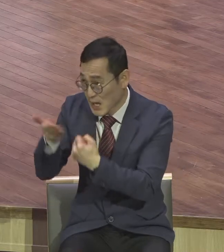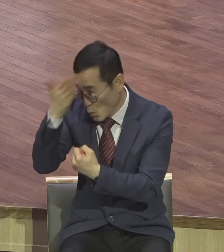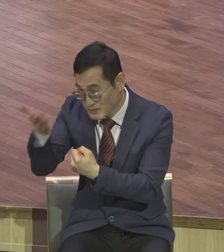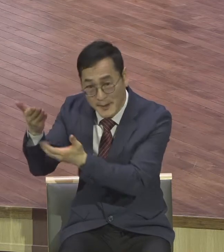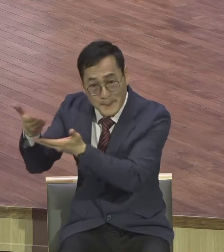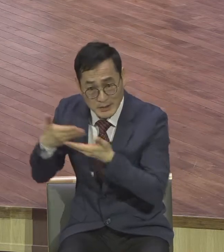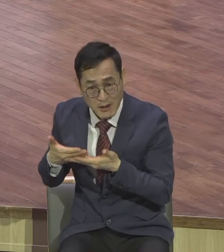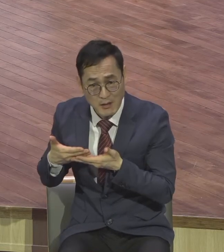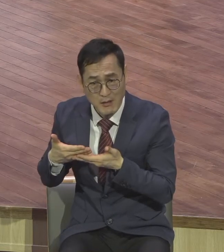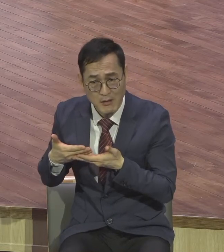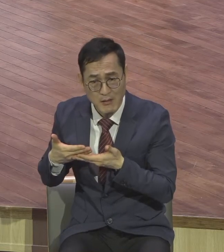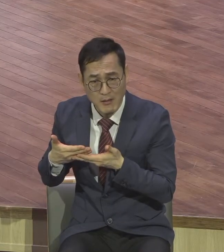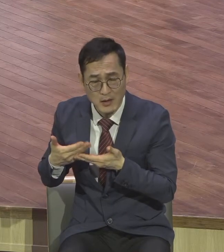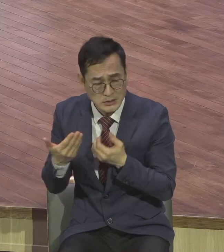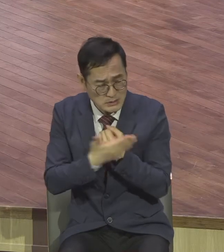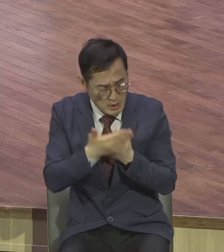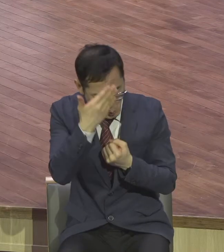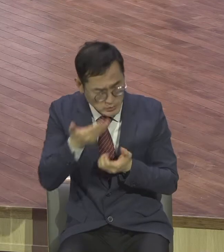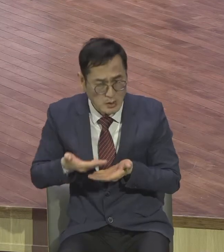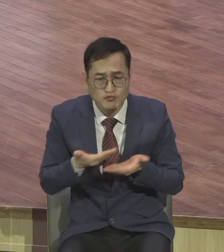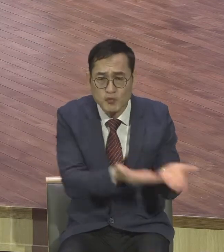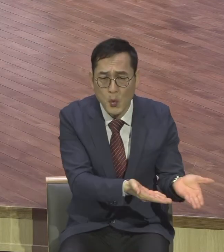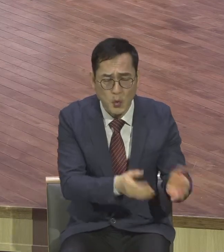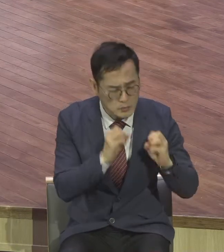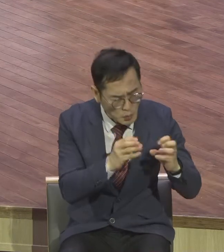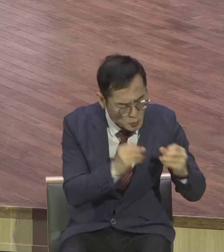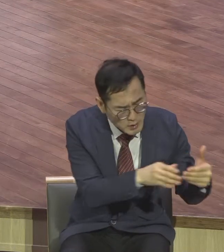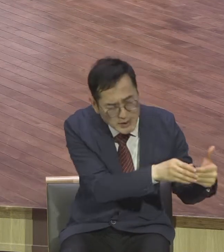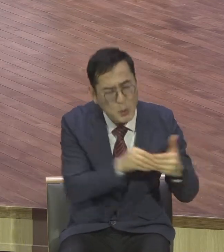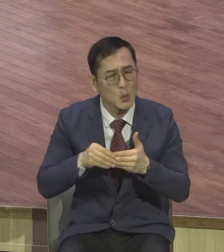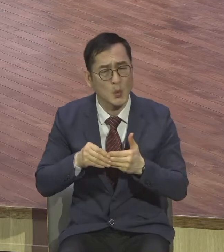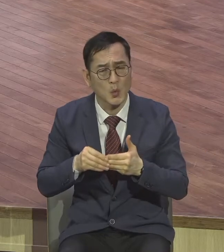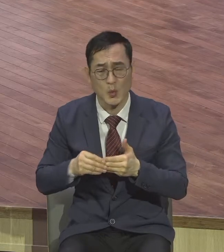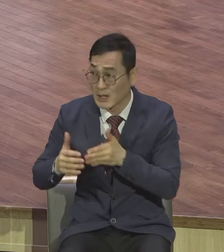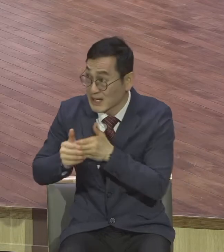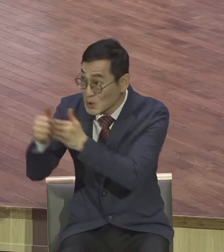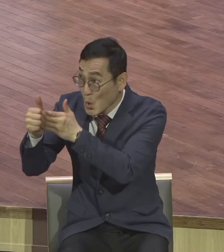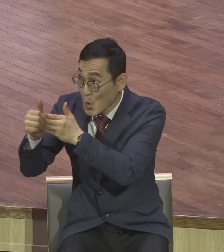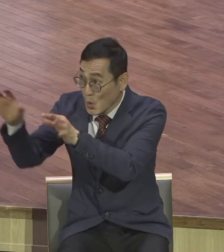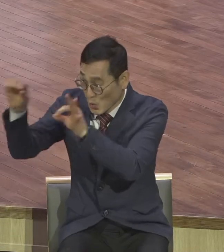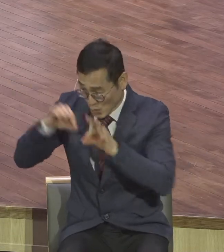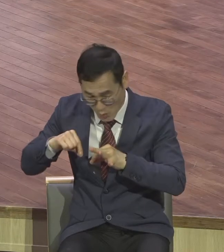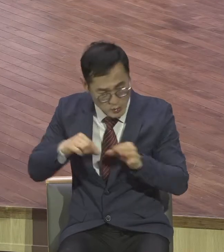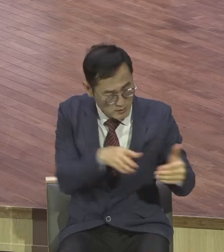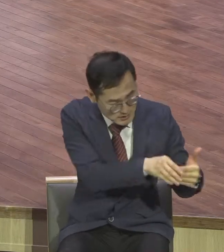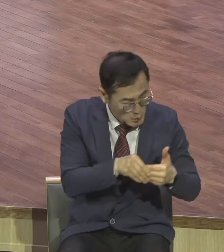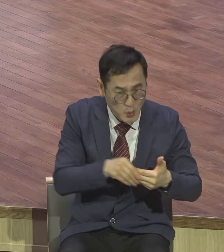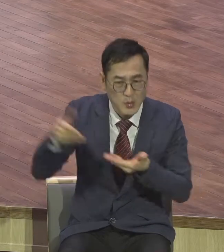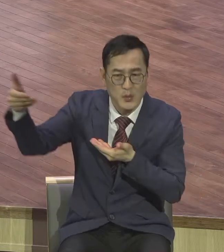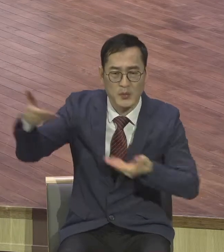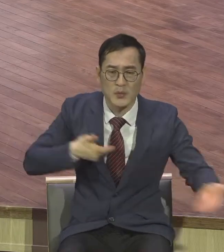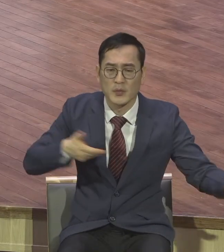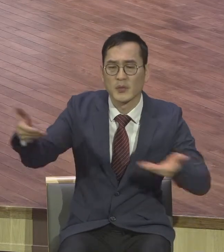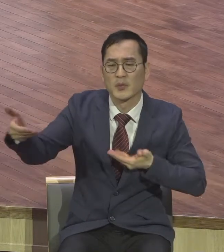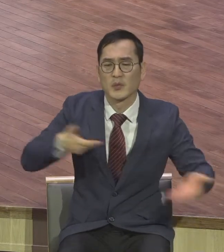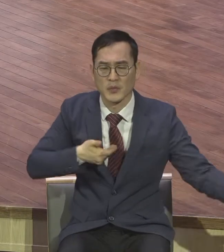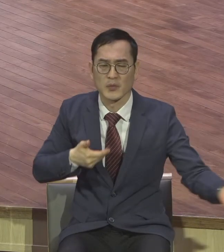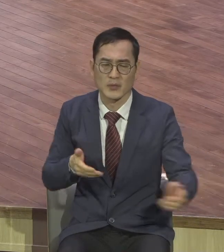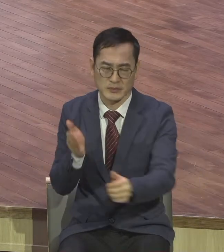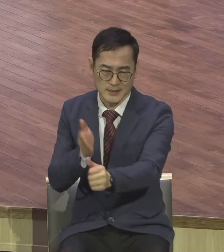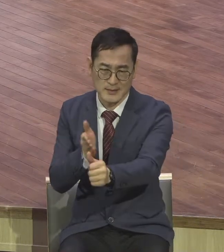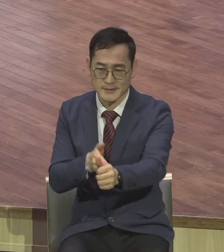생각에서 늘 흘러 넘치는 현장으로 계속해서 이 봄을 증가하시기 바랍니다 베드론서 2장